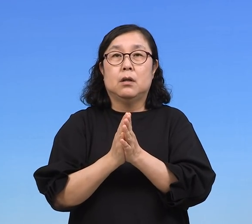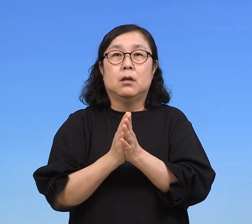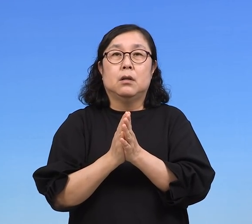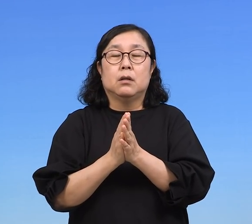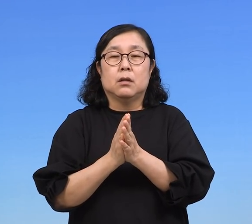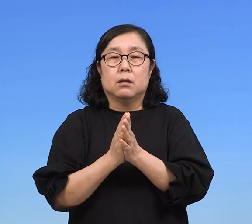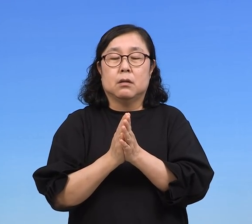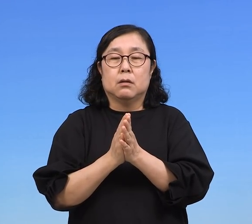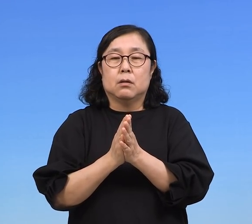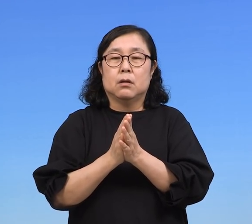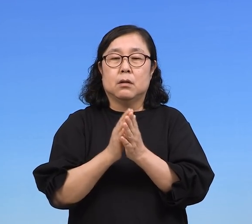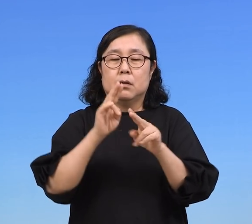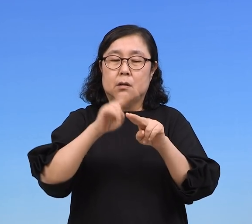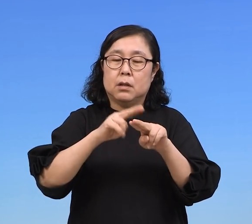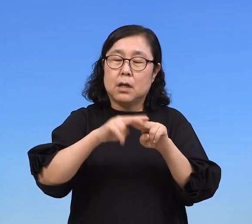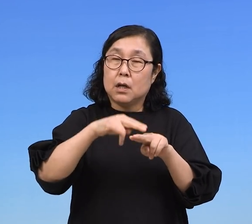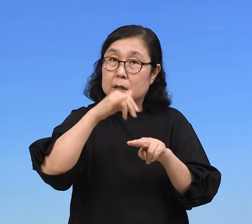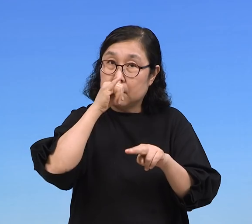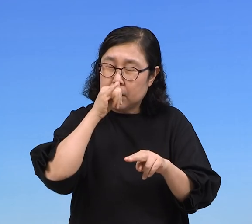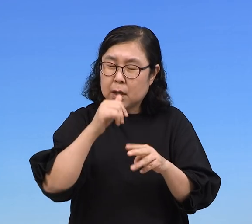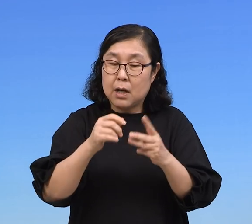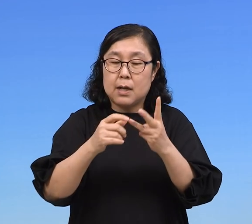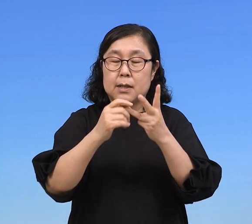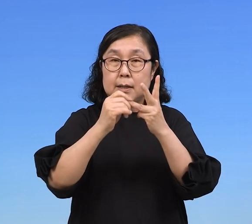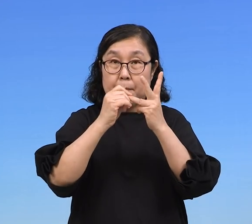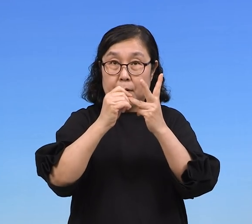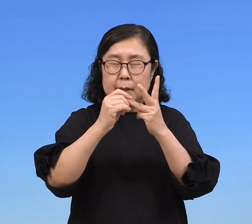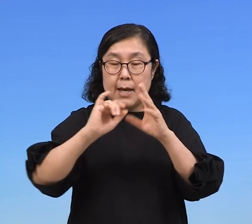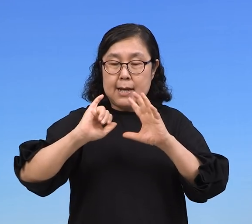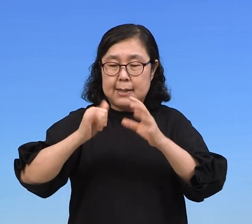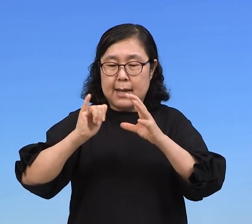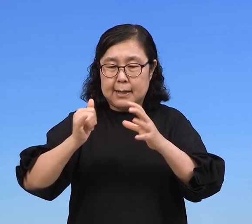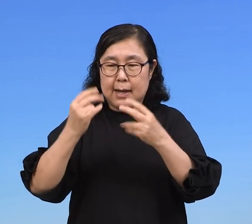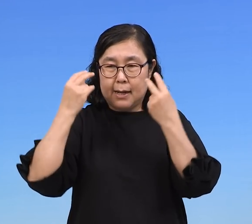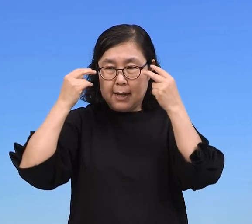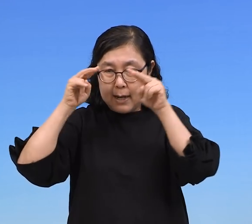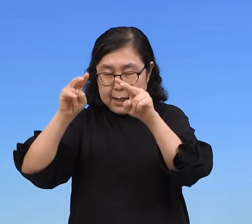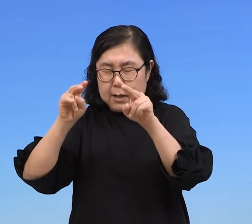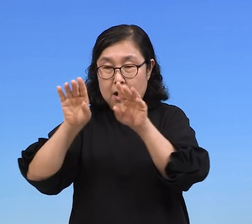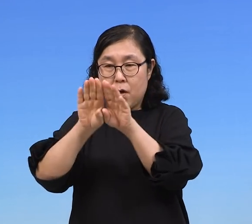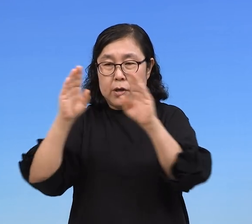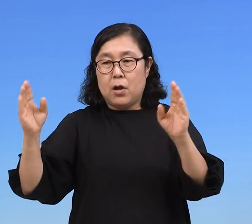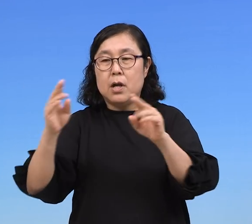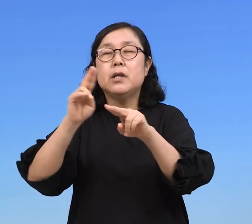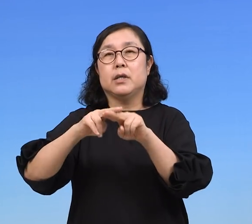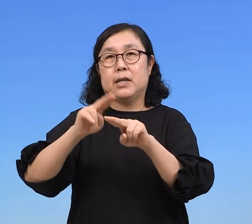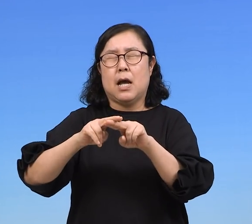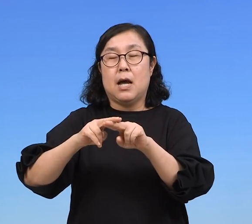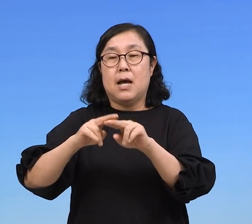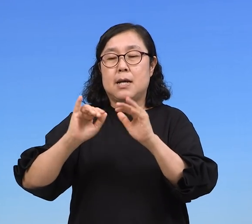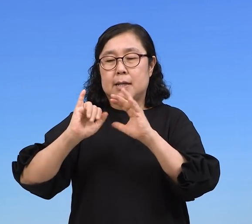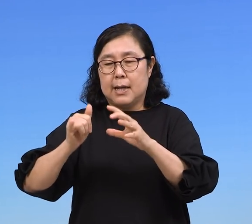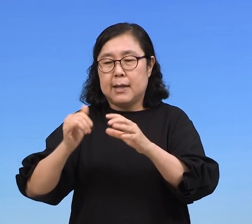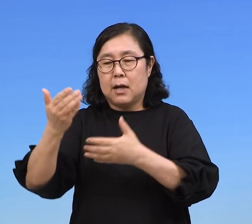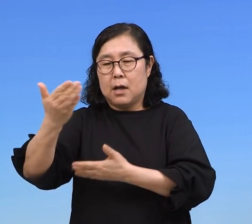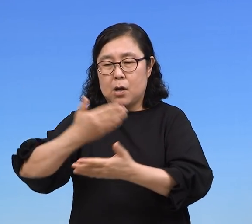그런 의자가 마련되어 있습니까? 세 번째가 세상을 향해 열린 의자, 다른 말로 세상과